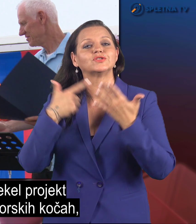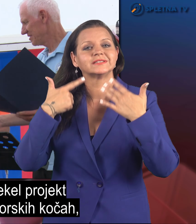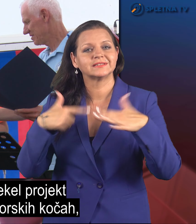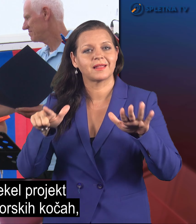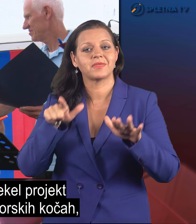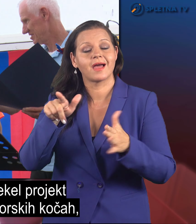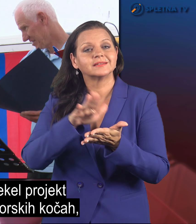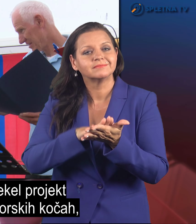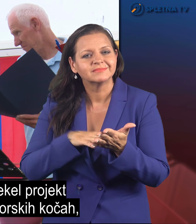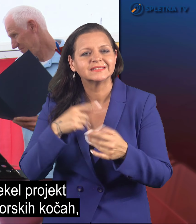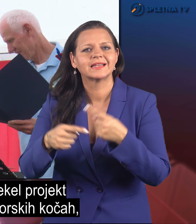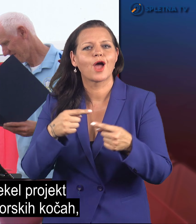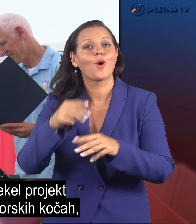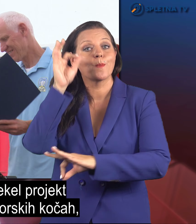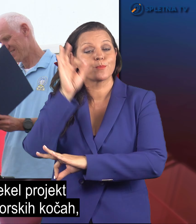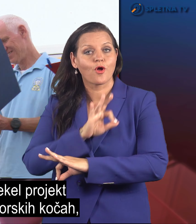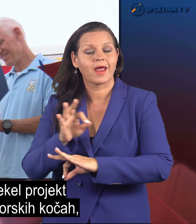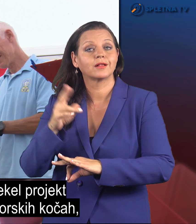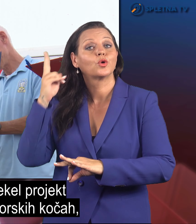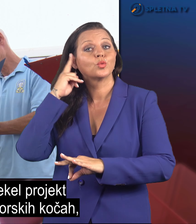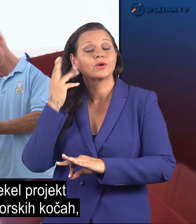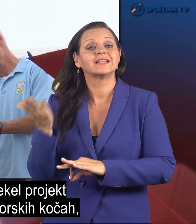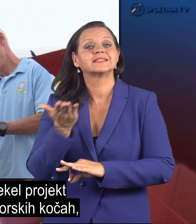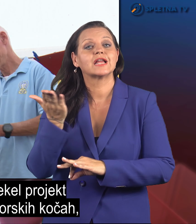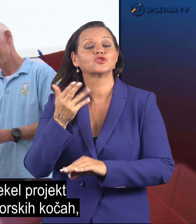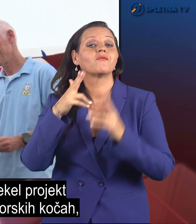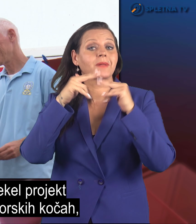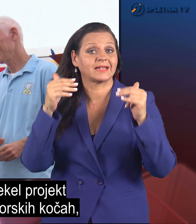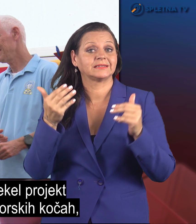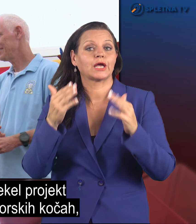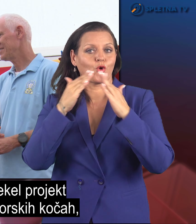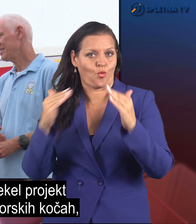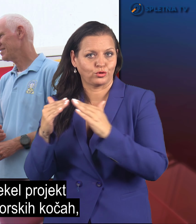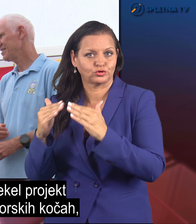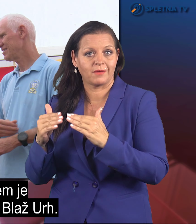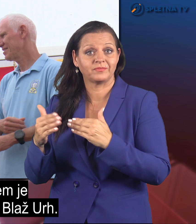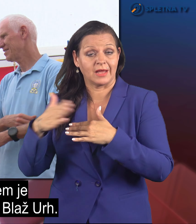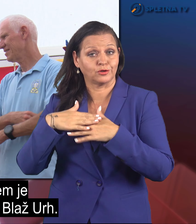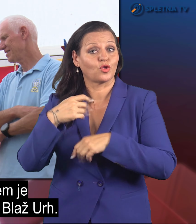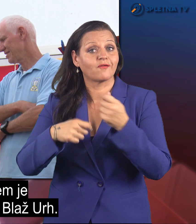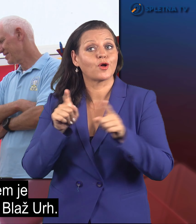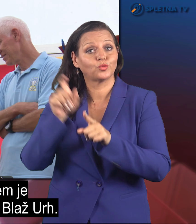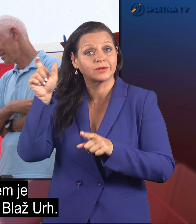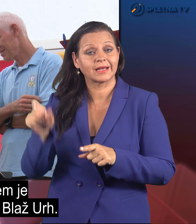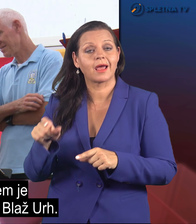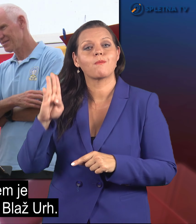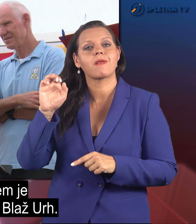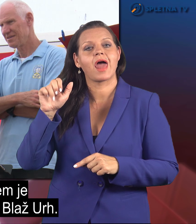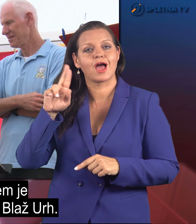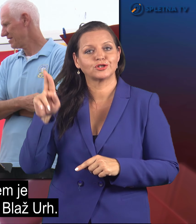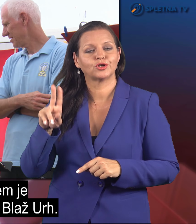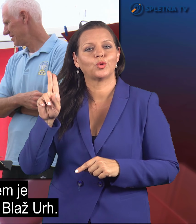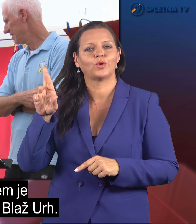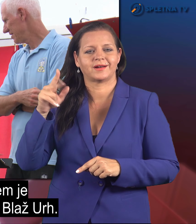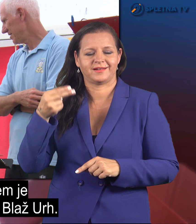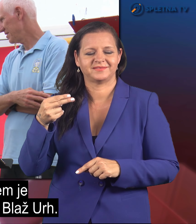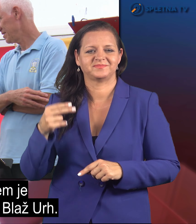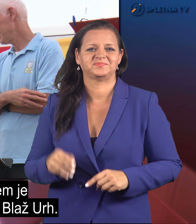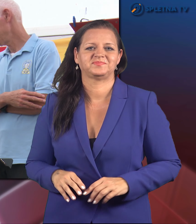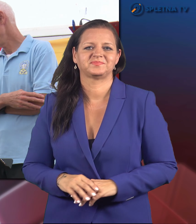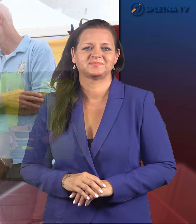Leta 2017 je stekel projekt Gluhi strežejo v gorskih kočah, pri katerem je sodeloval tudi Blaž